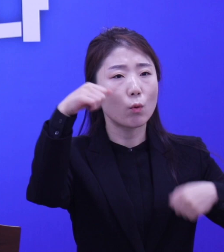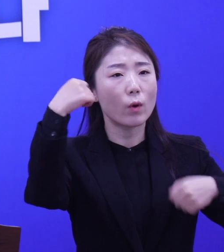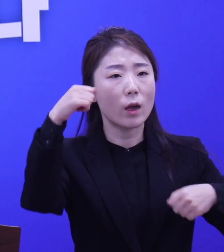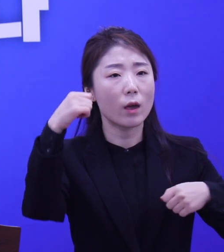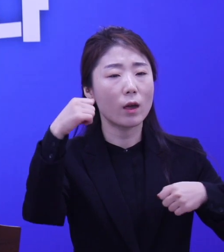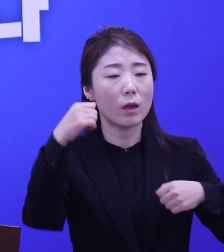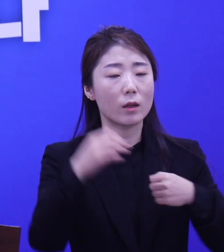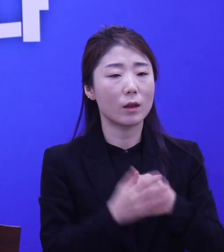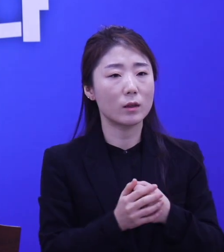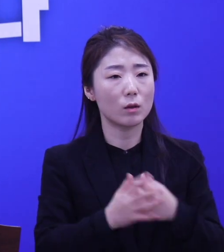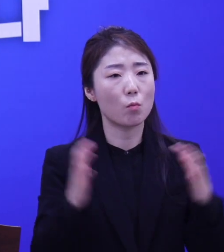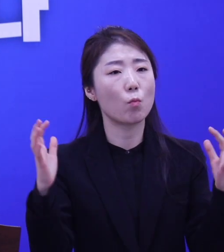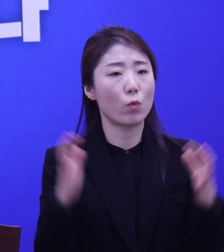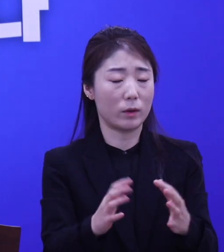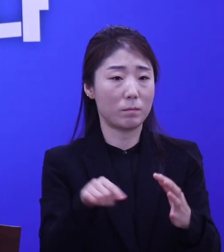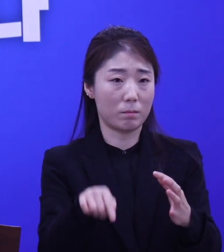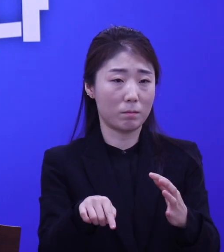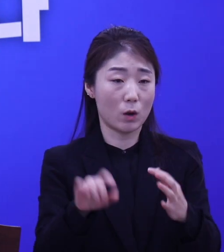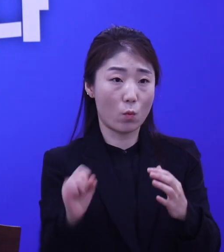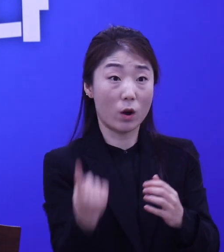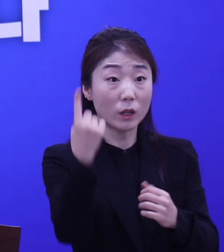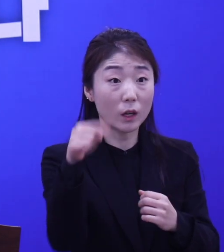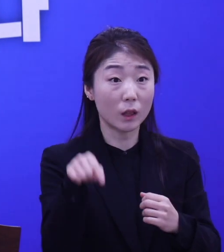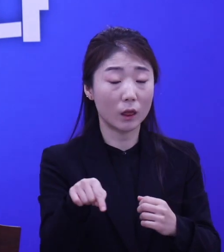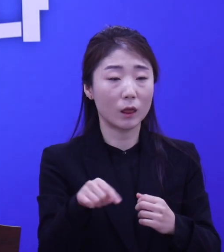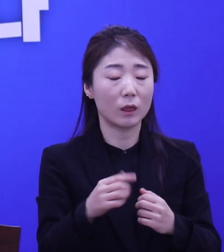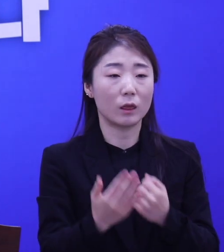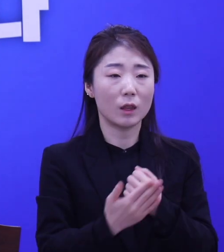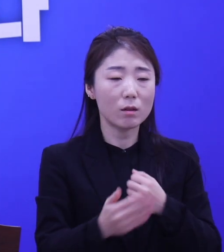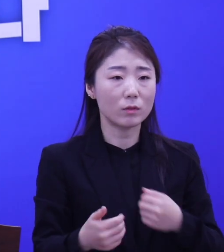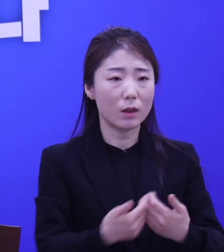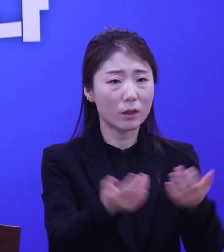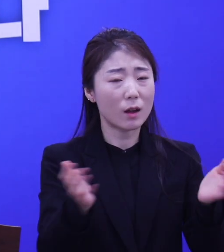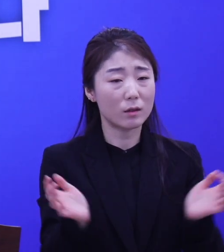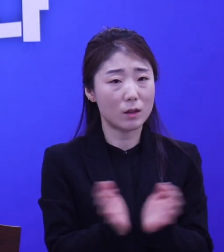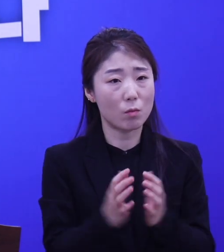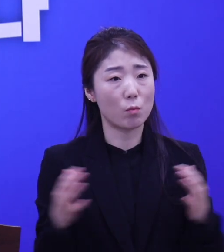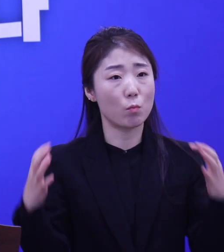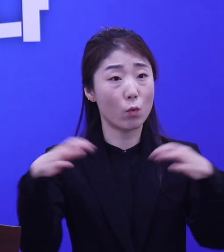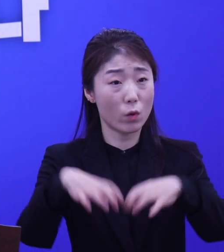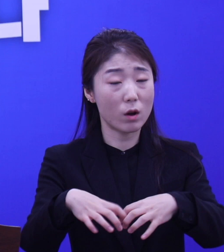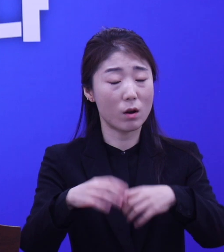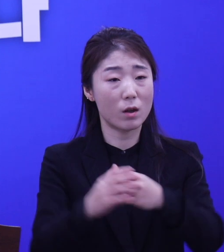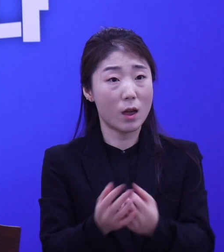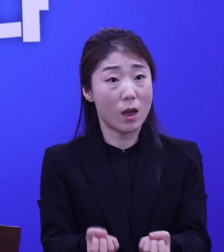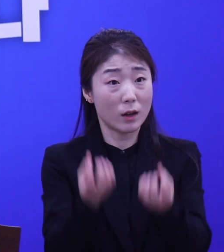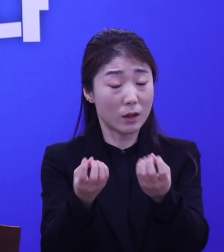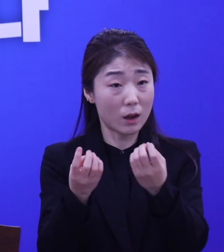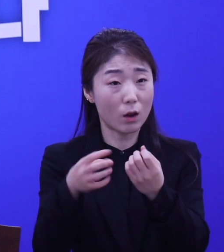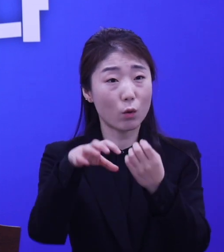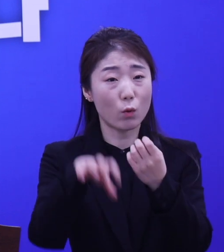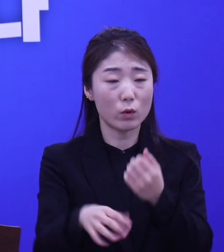있습니다. 줌바댄스 등 다수가 참여하는 단체 운동 프로그램은